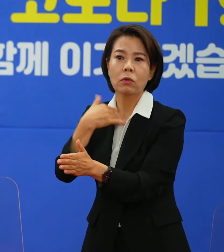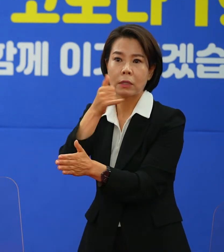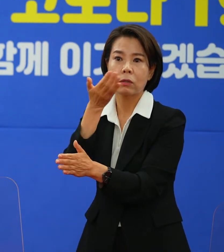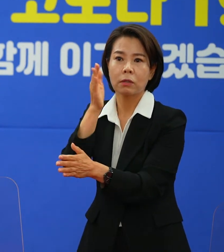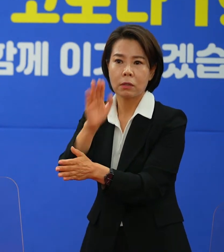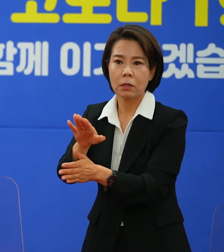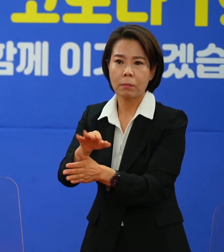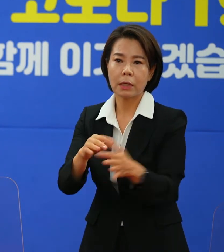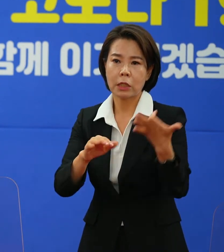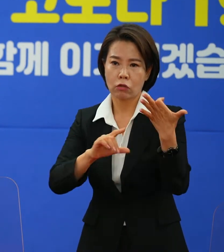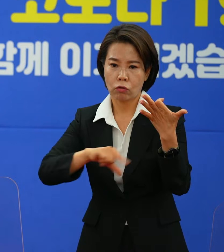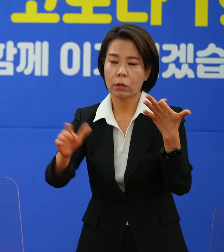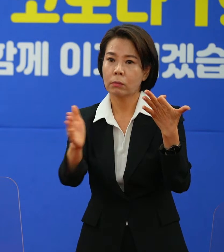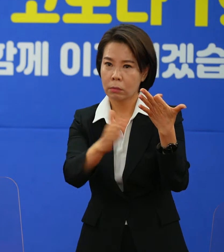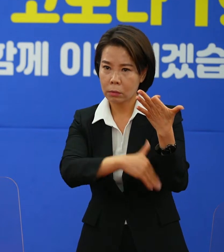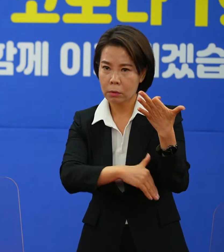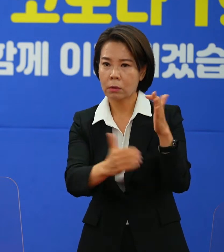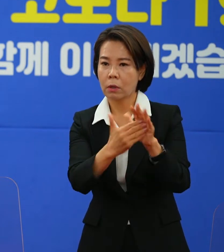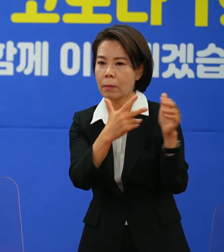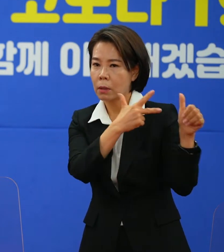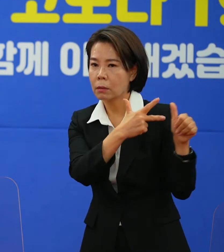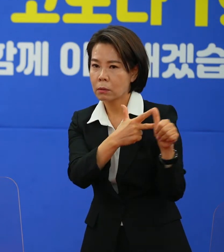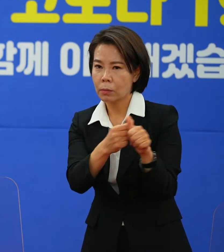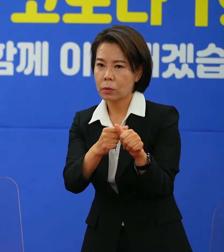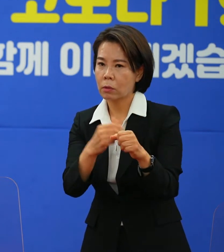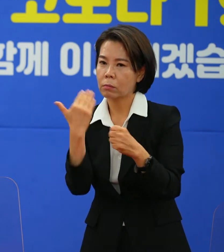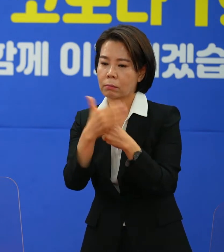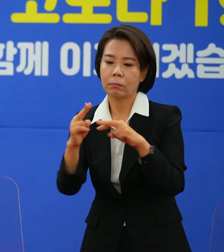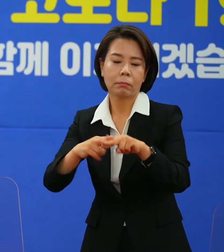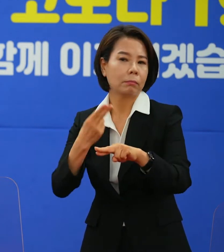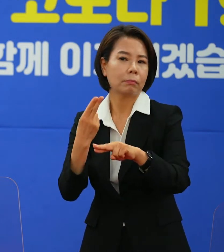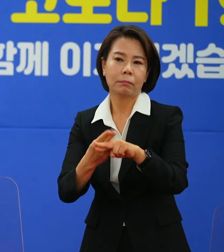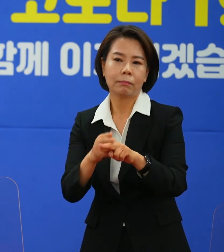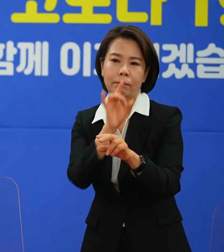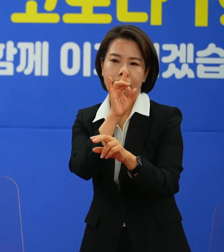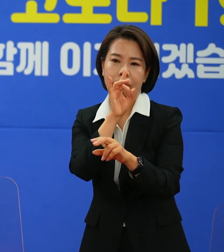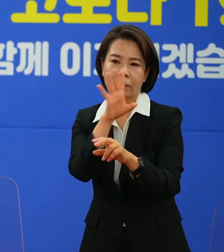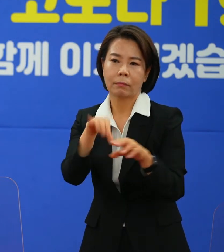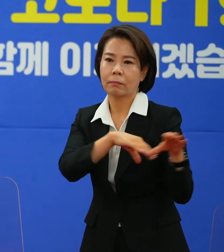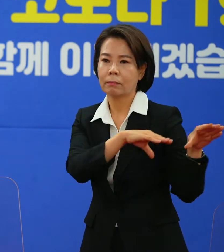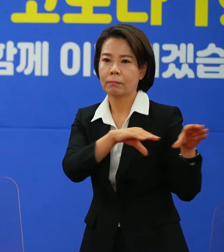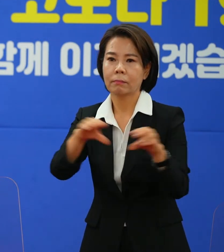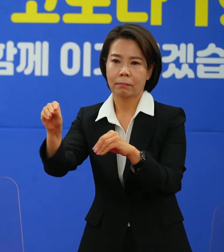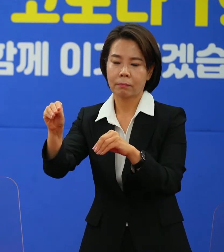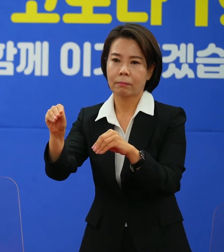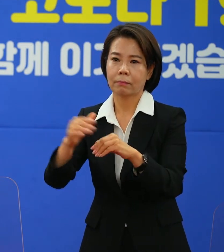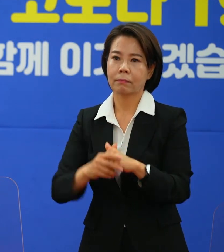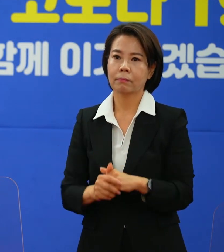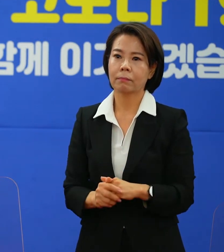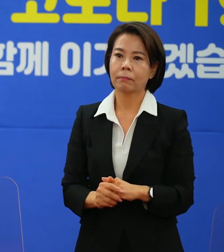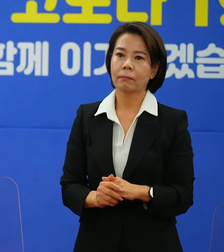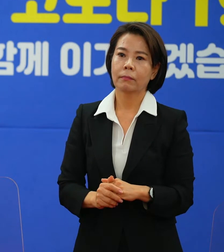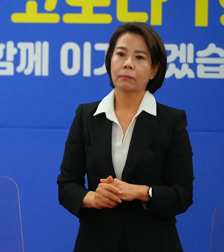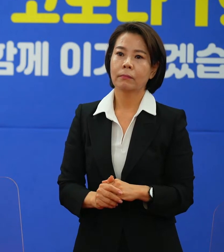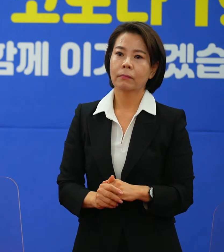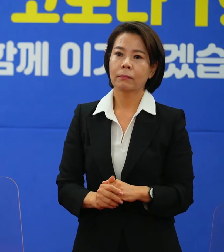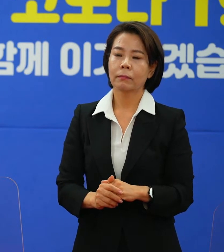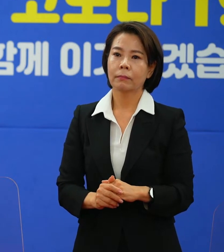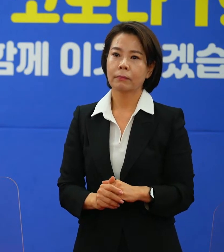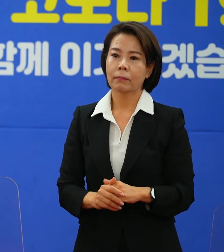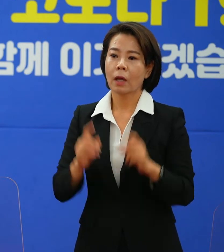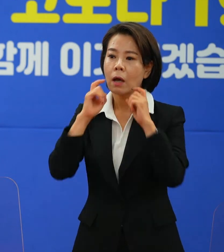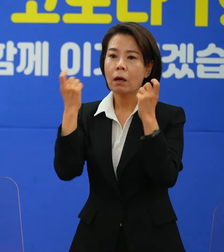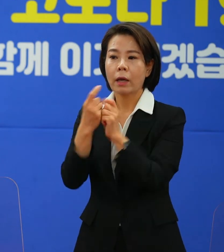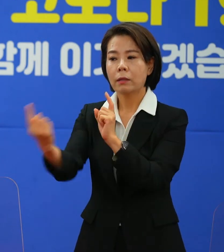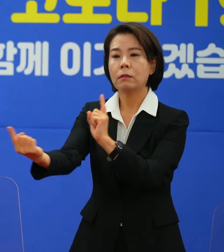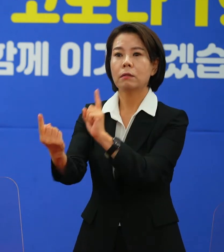적용했었지만 19일부터는 예방접종 인센티브 적용도 전면 해제가 됩니다. 개인